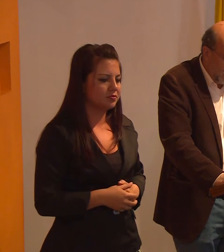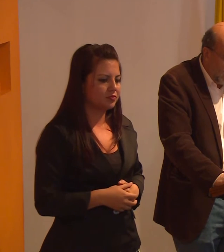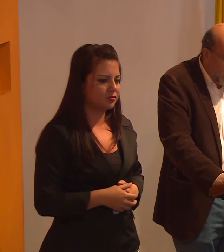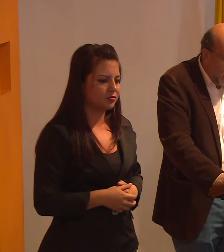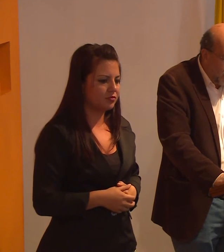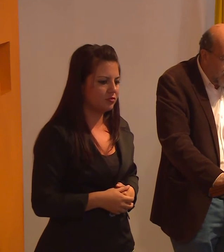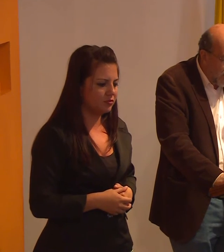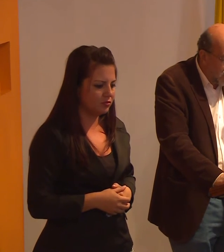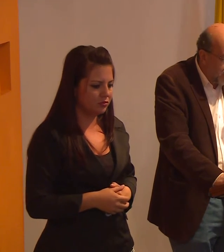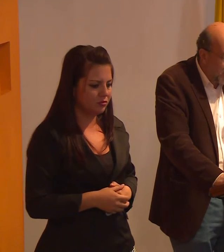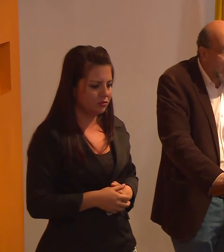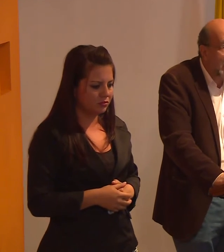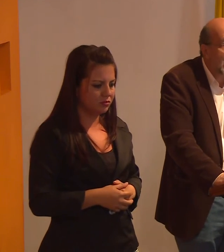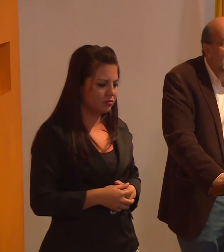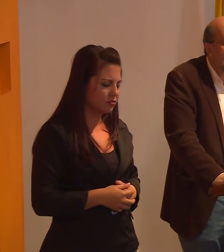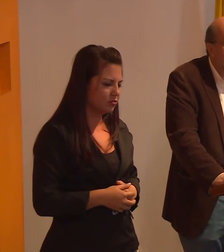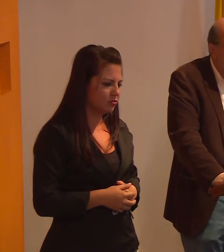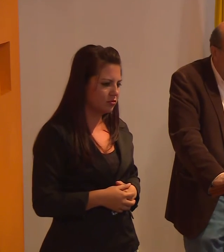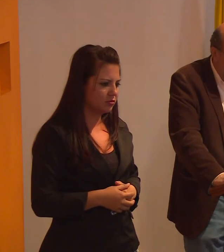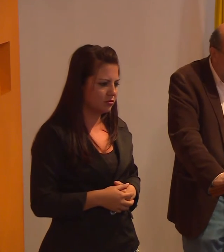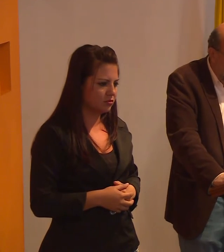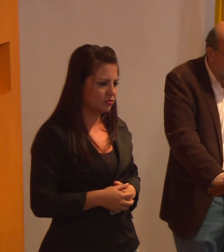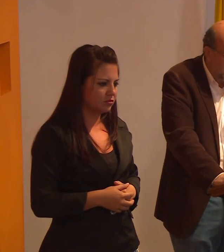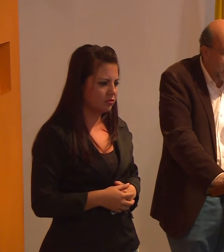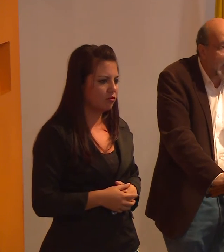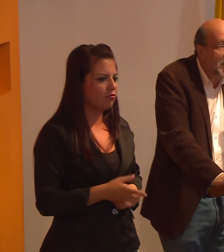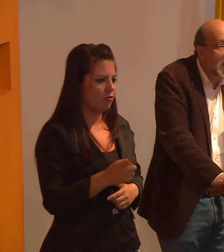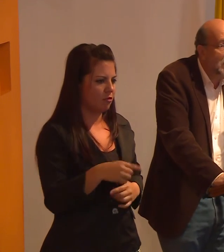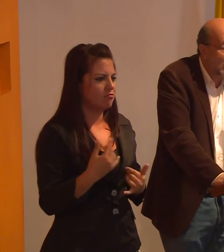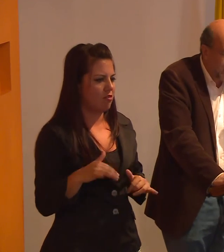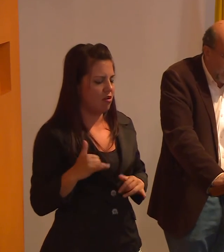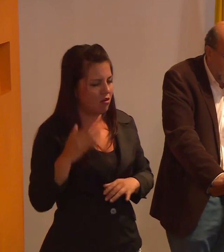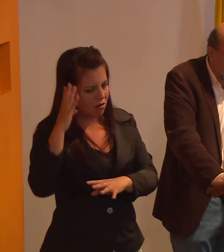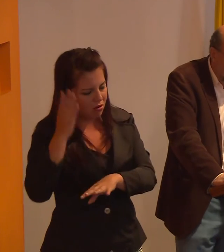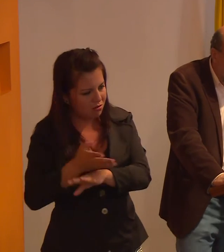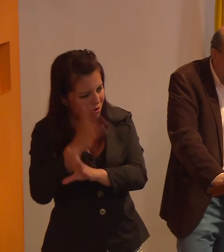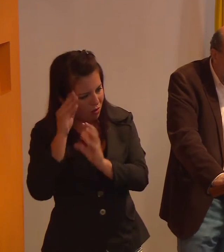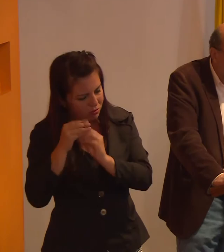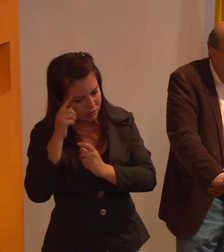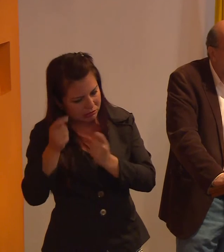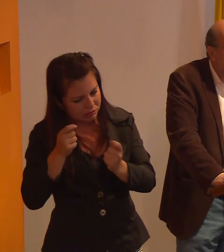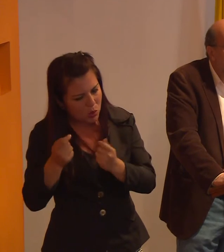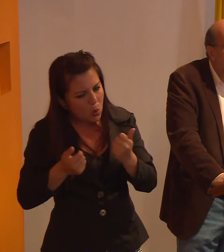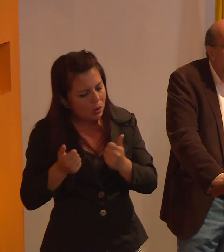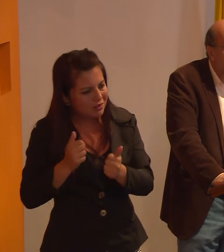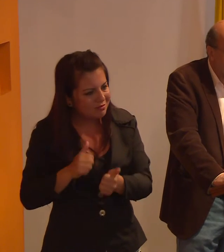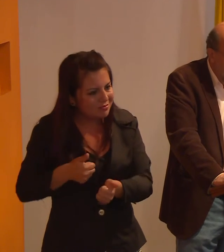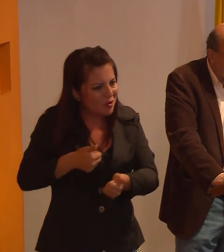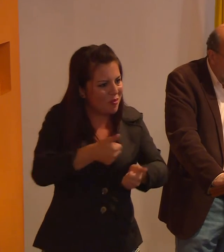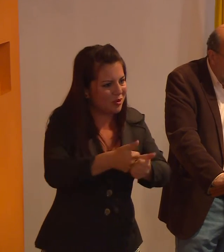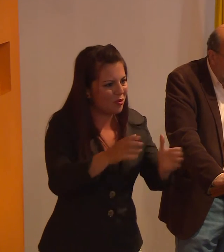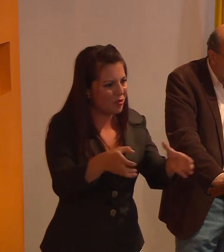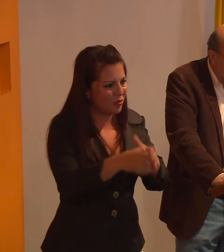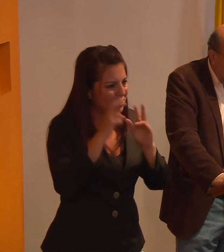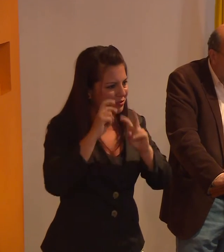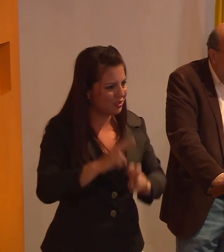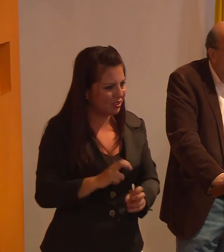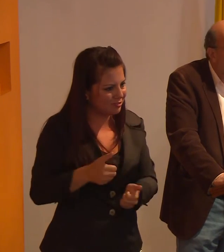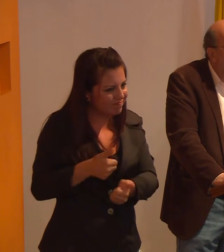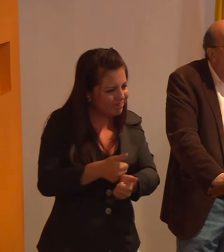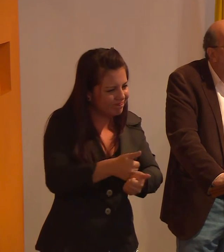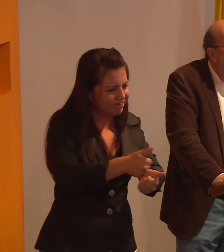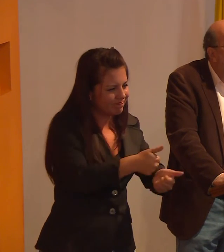Diseñamos un completo programa de atención y acompañamiento para los grupos de investigación en las